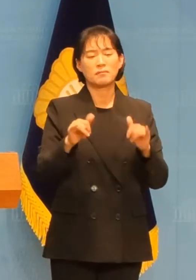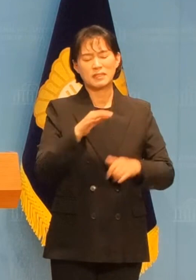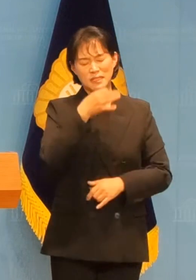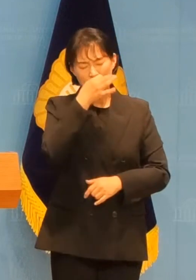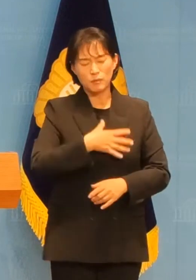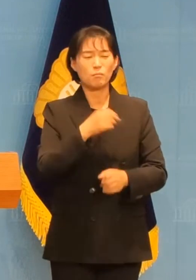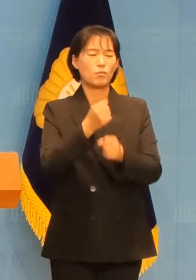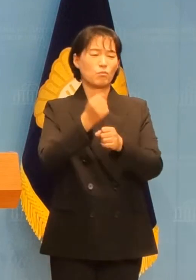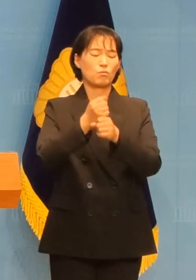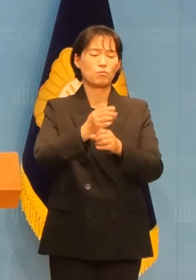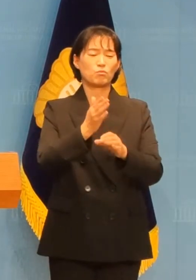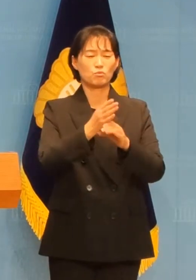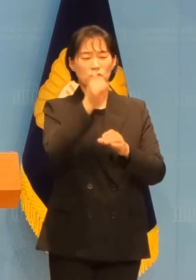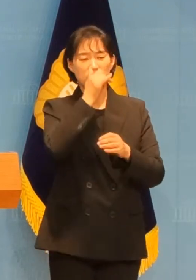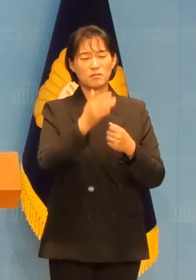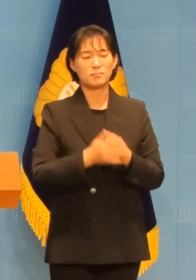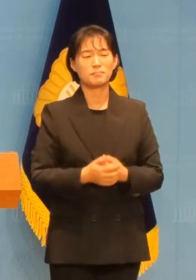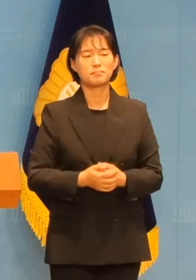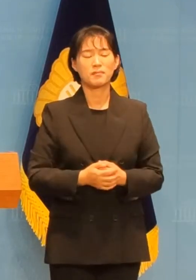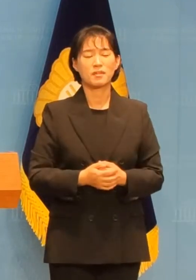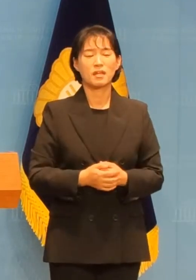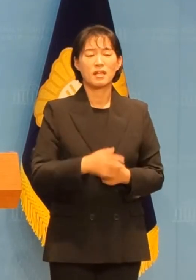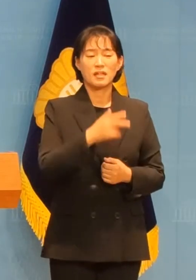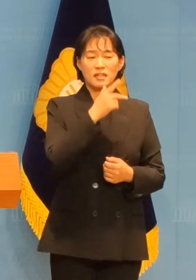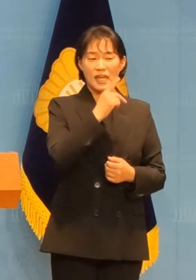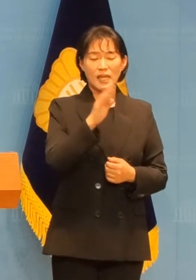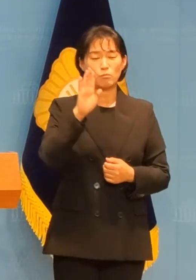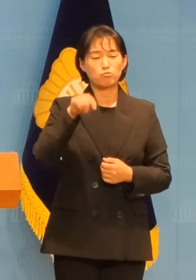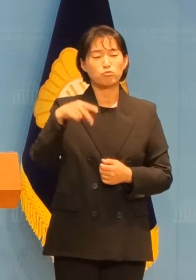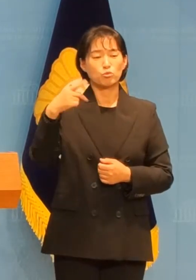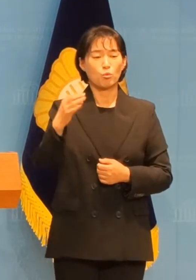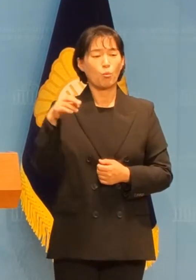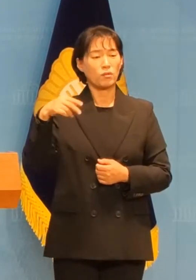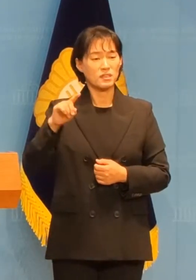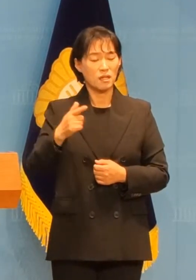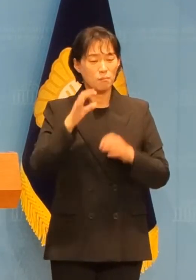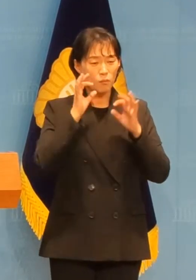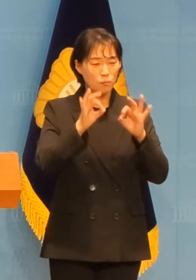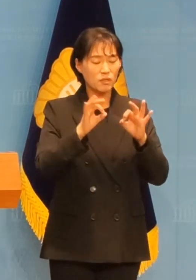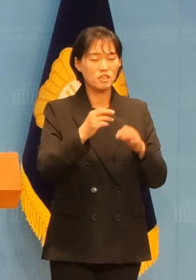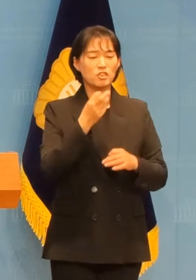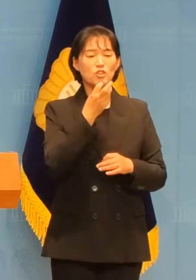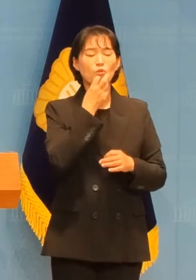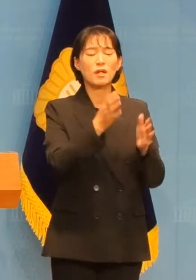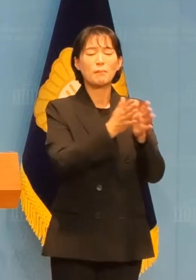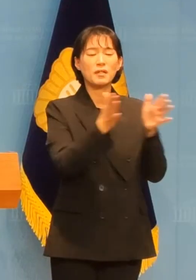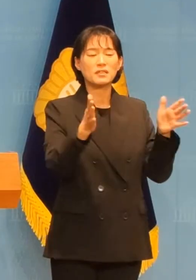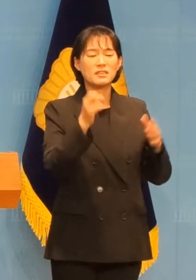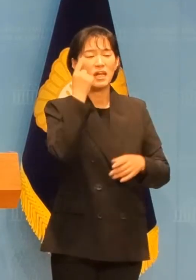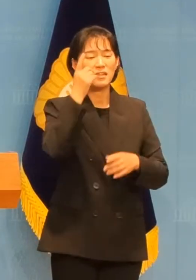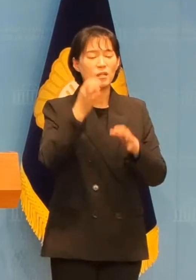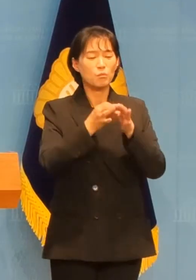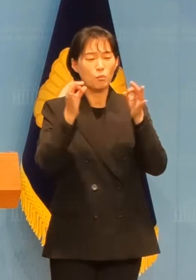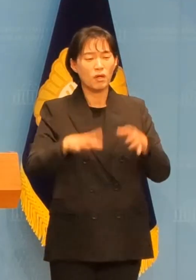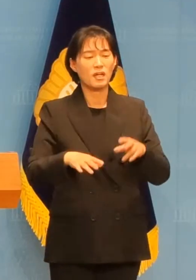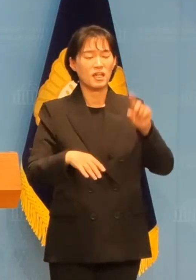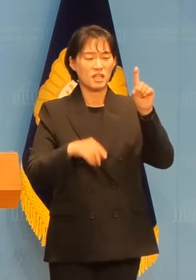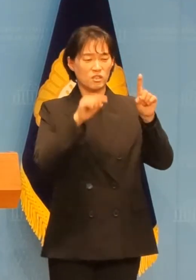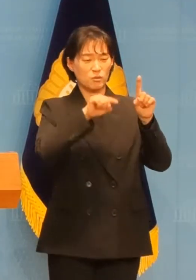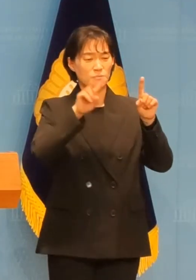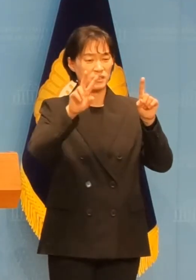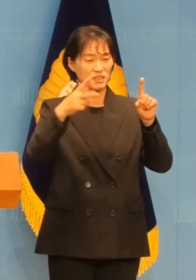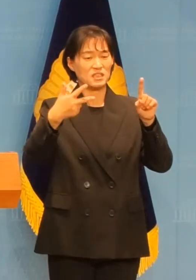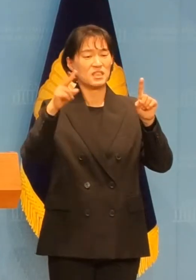있습니다. KB부동산에 따르면 11월 서울 아파트 매매 가격은 한 달 새 1.72%